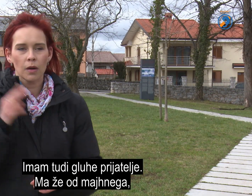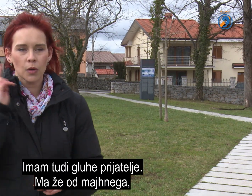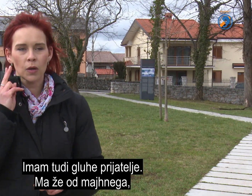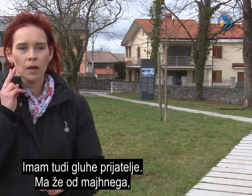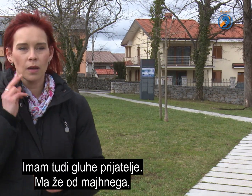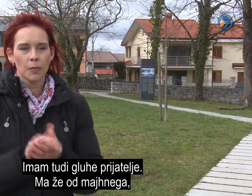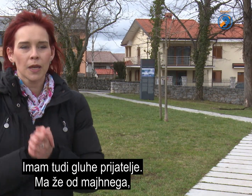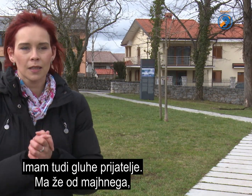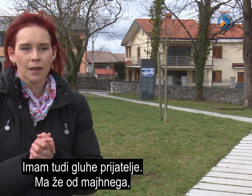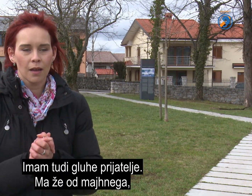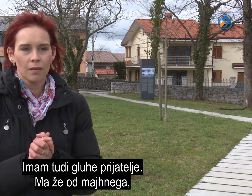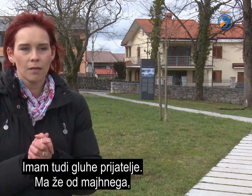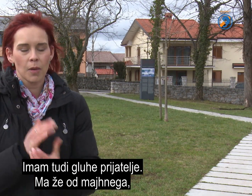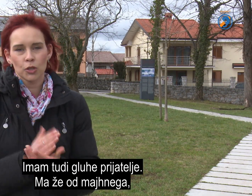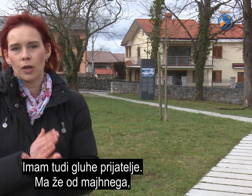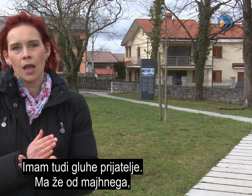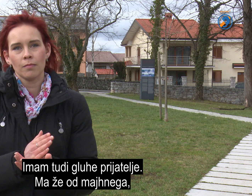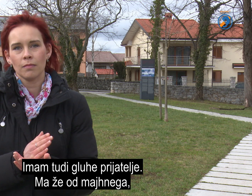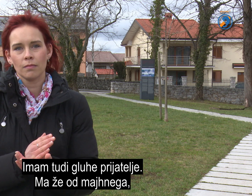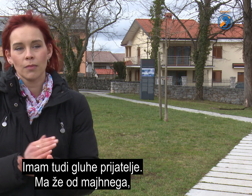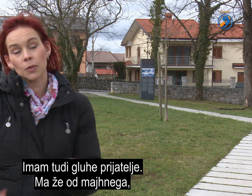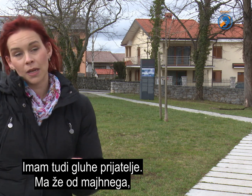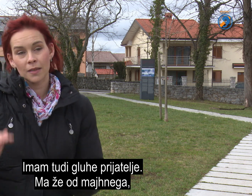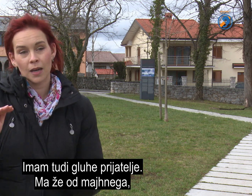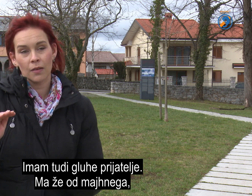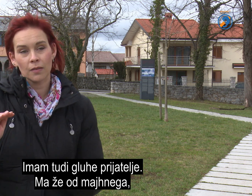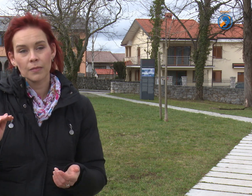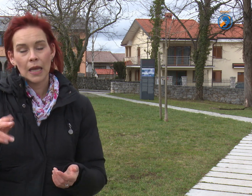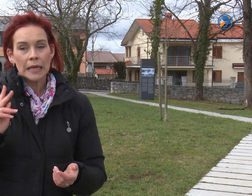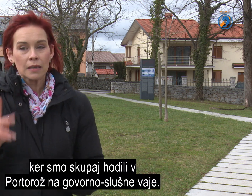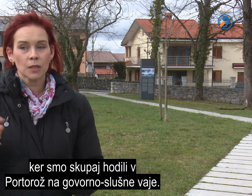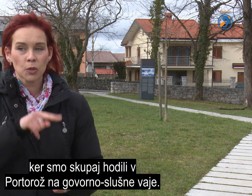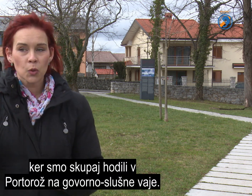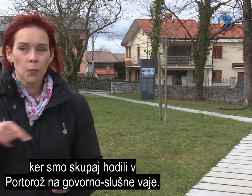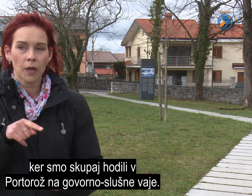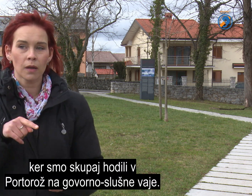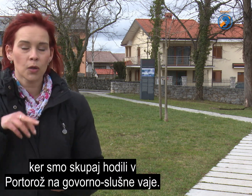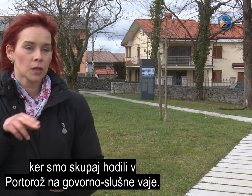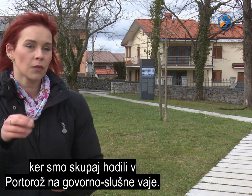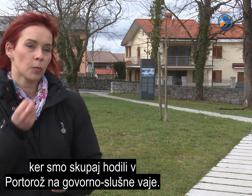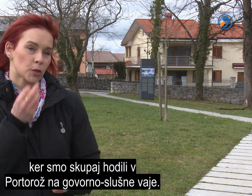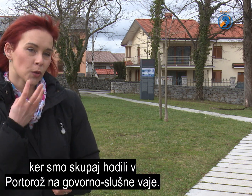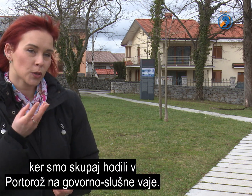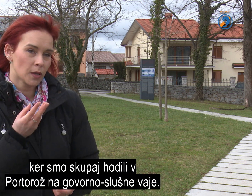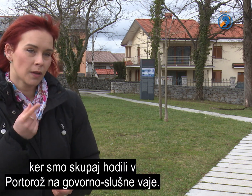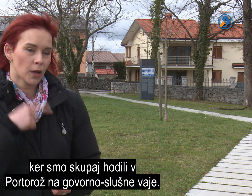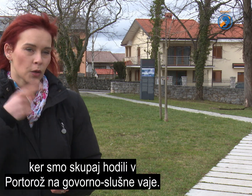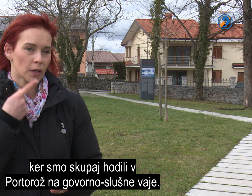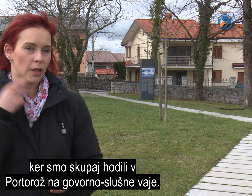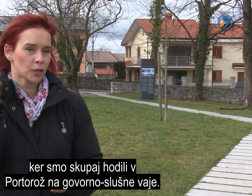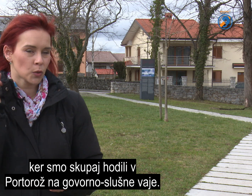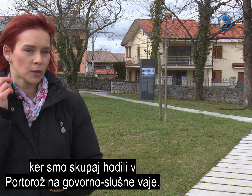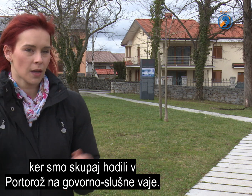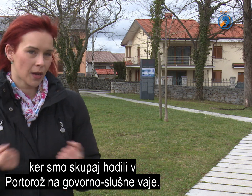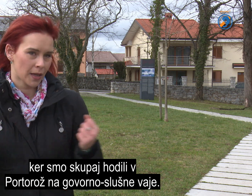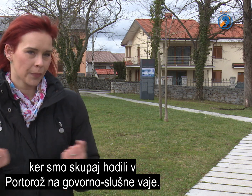imam gluhe prijatelje, že od majhnega, ker smo skupaj hodili v Portorož na